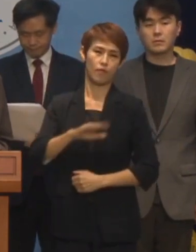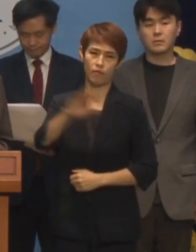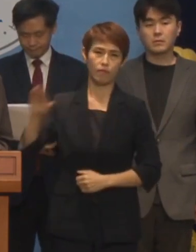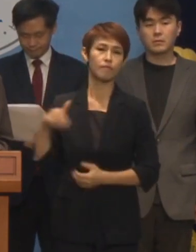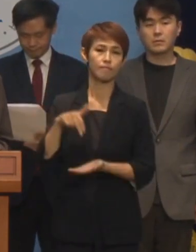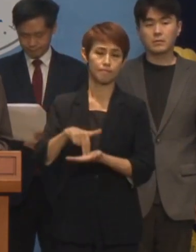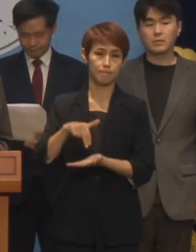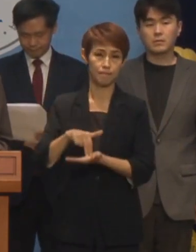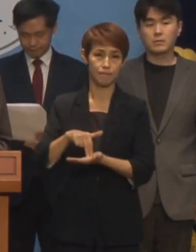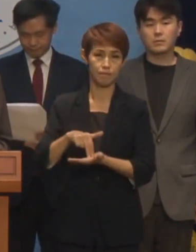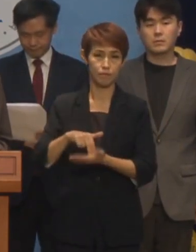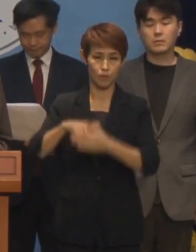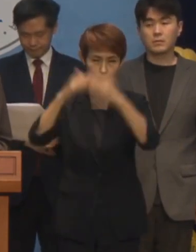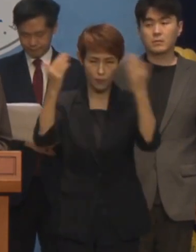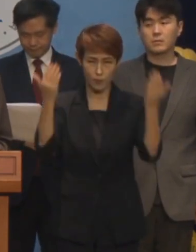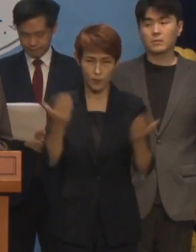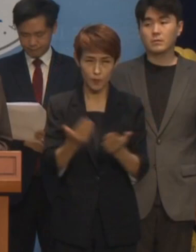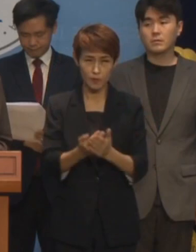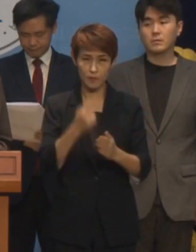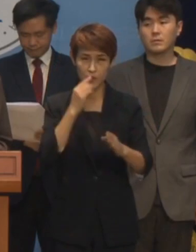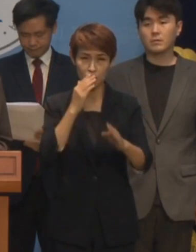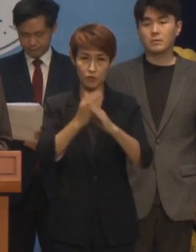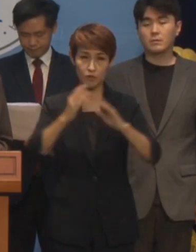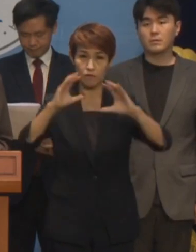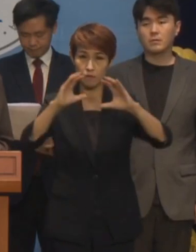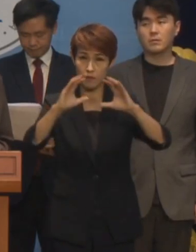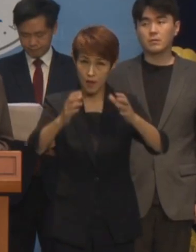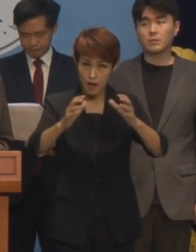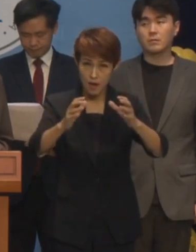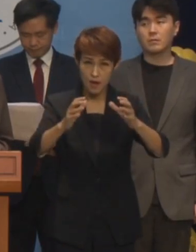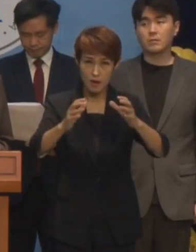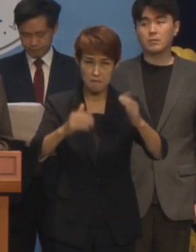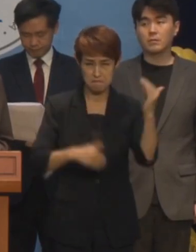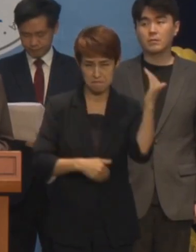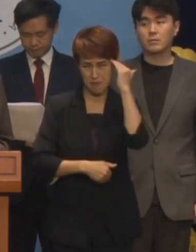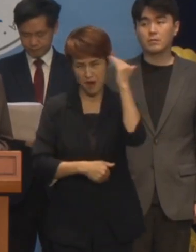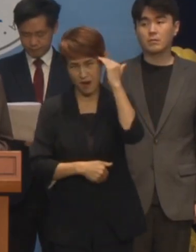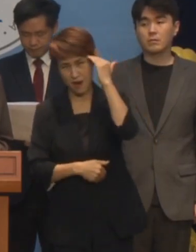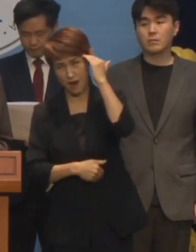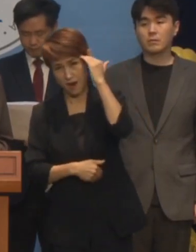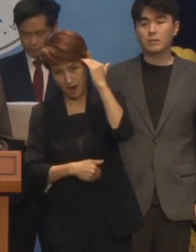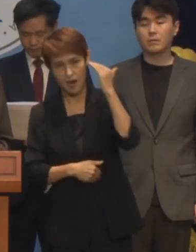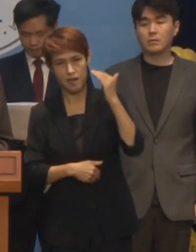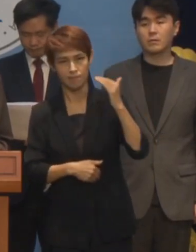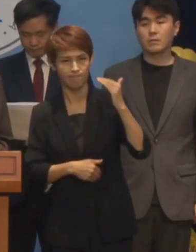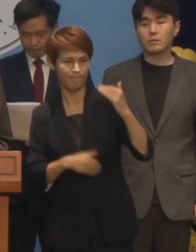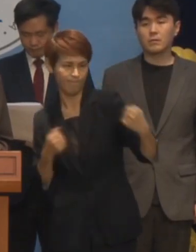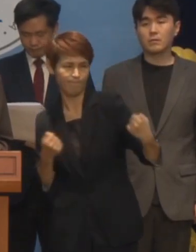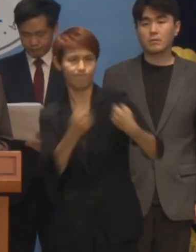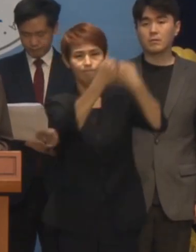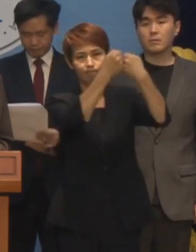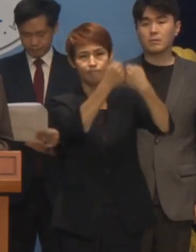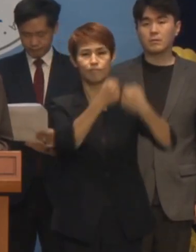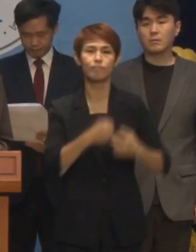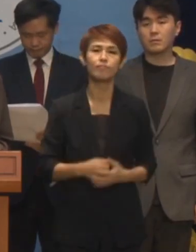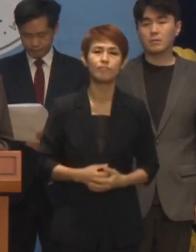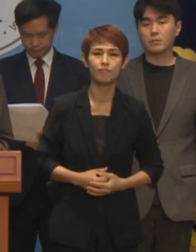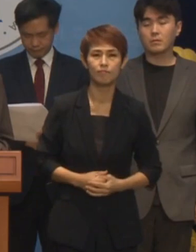열성당원으로서 모든 민주공화국 파괴 책동에 끝까지 맞서